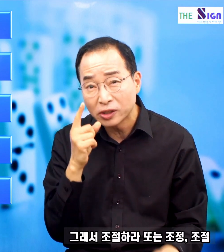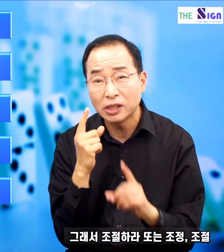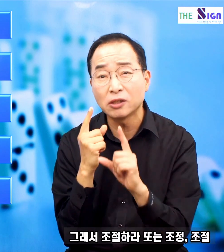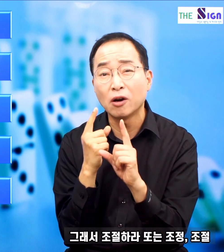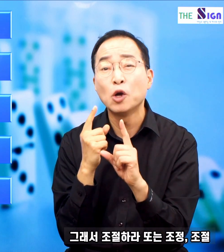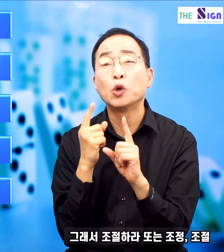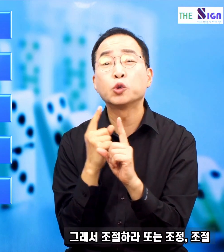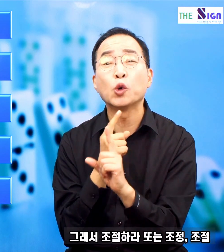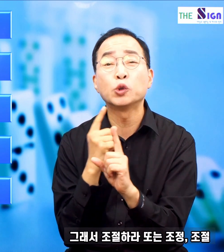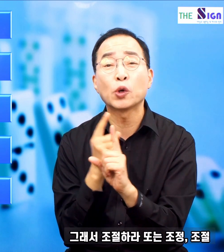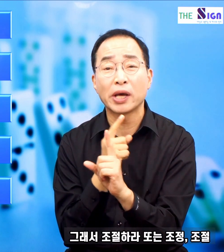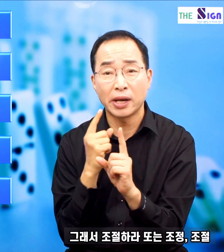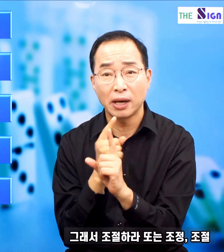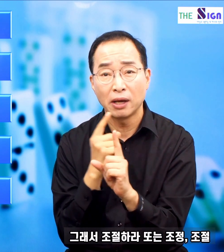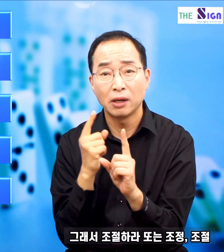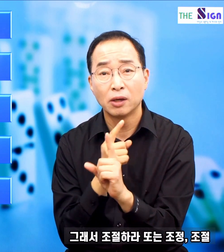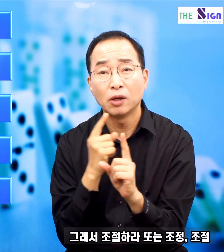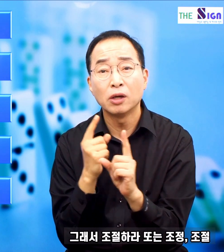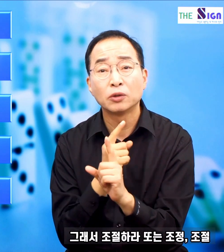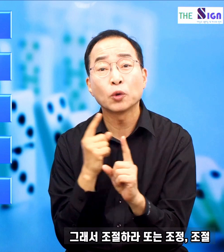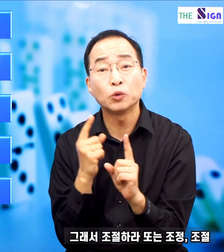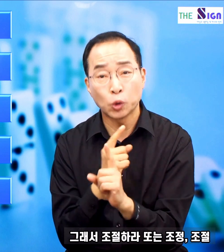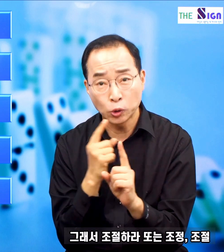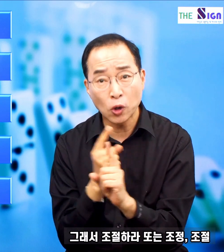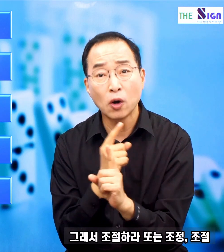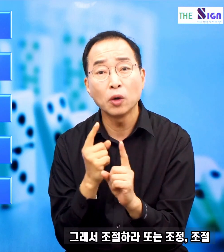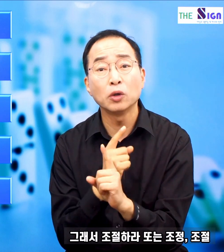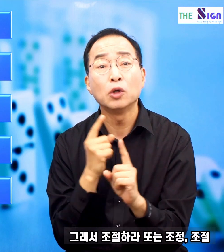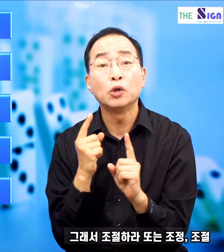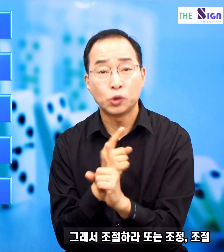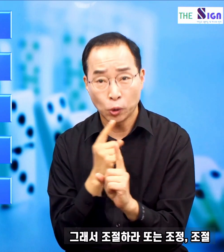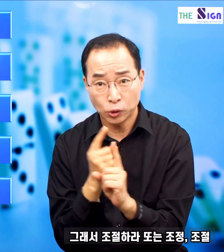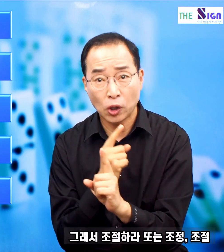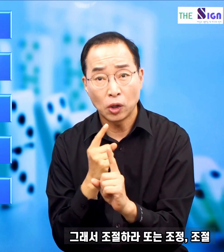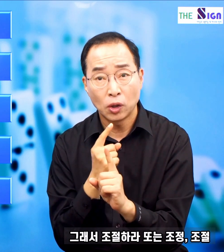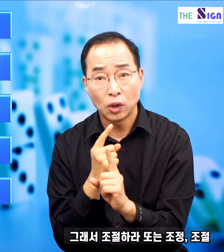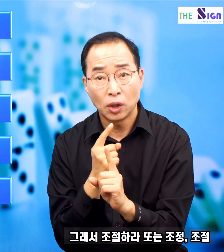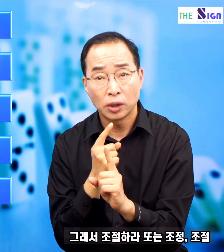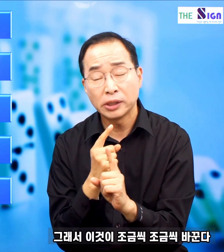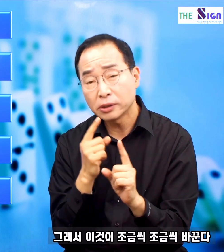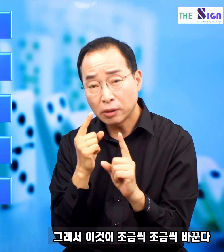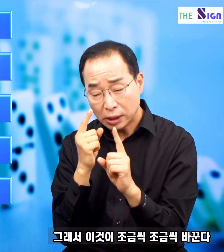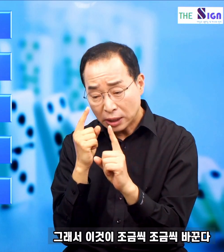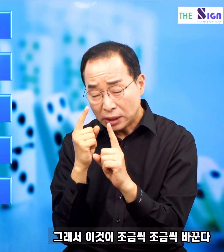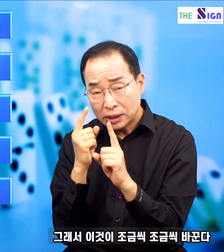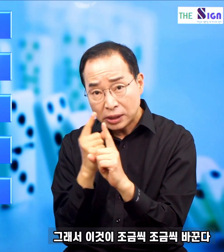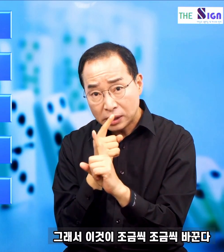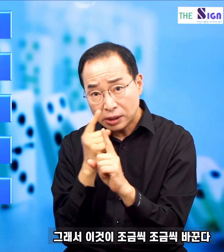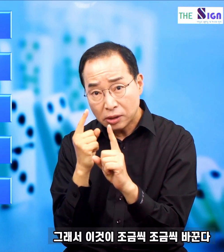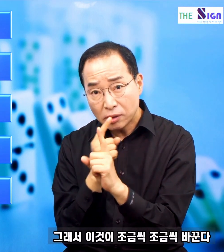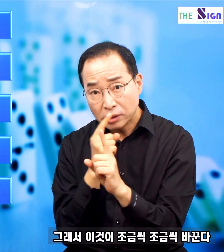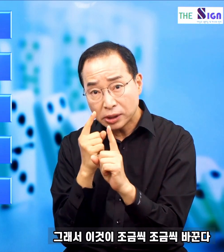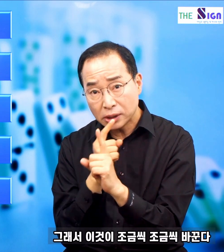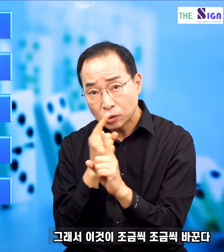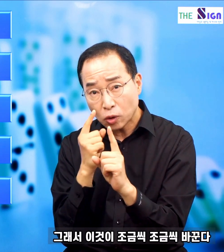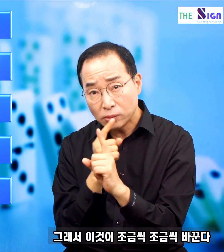그래서 조절하라 또는 조정, 조절. 그래서 이것이